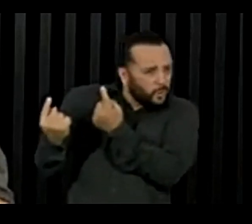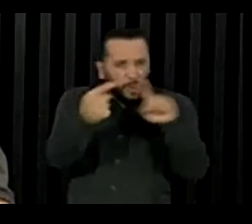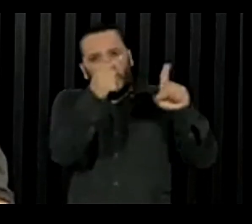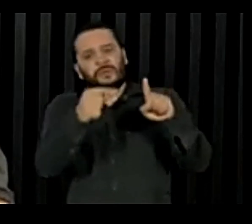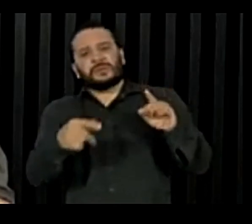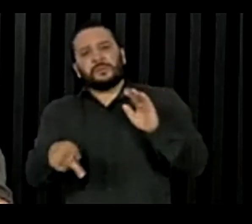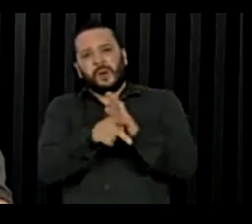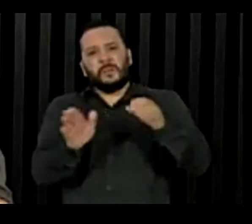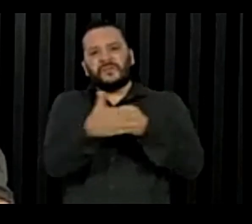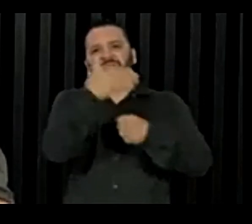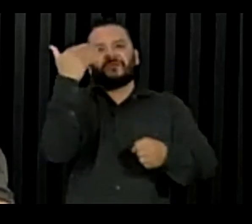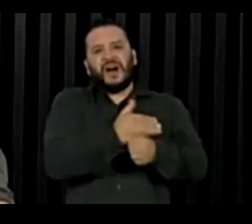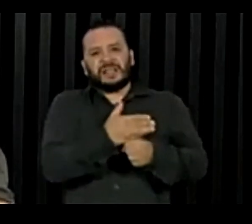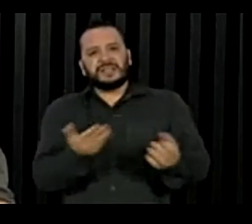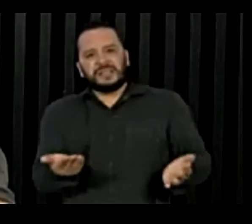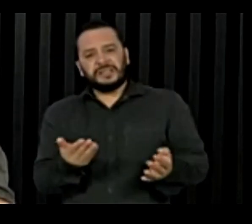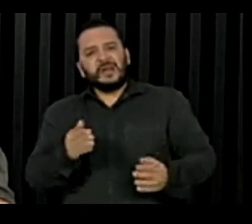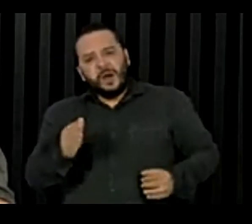regime fascista que se